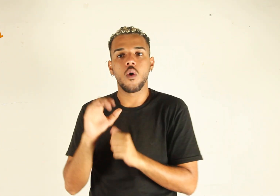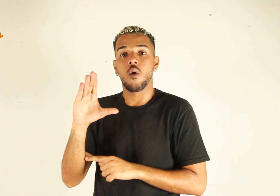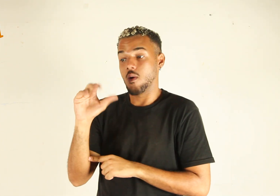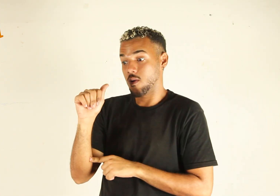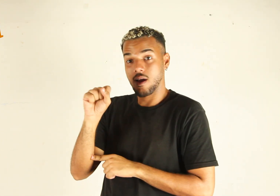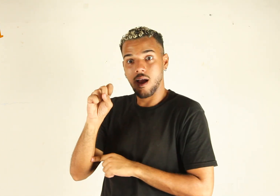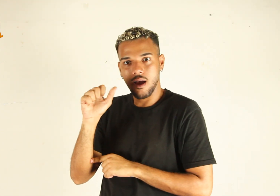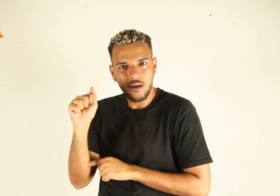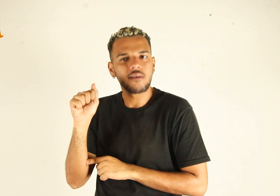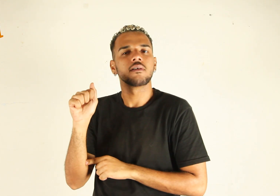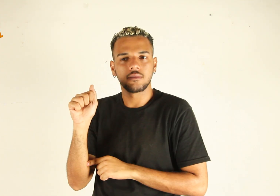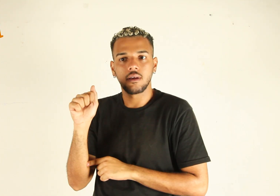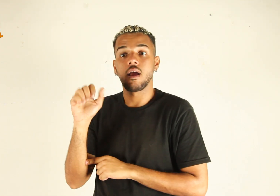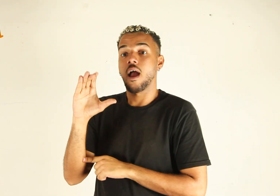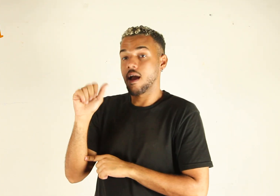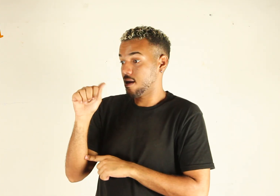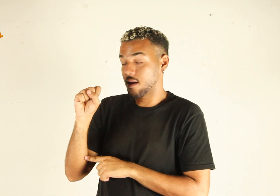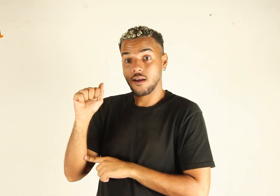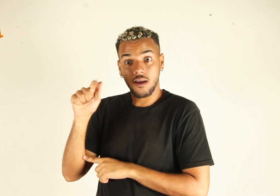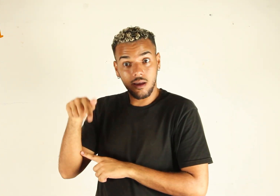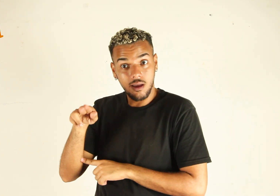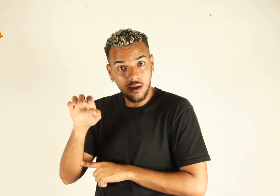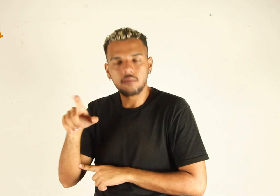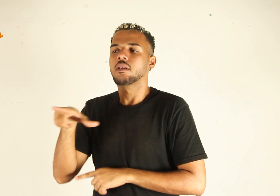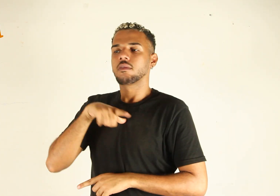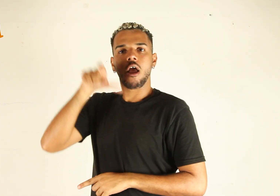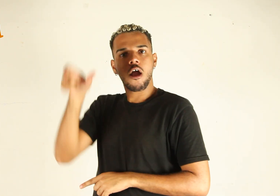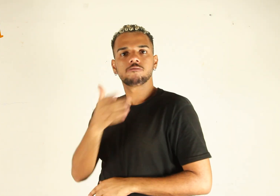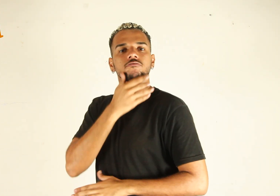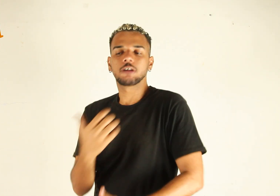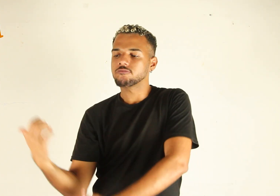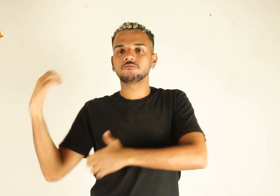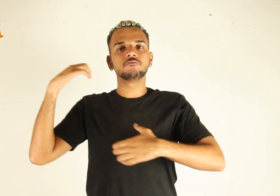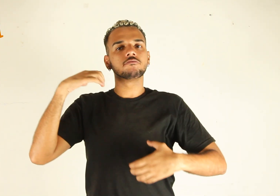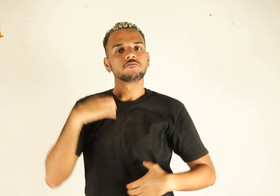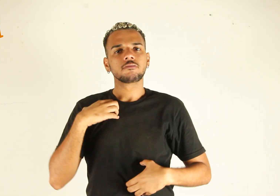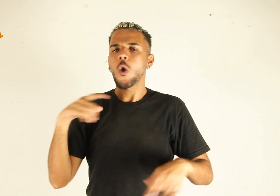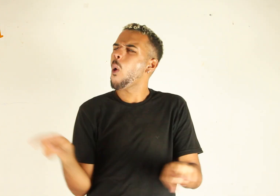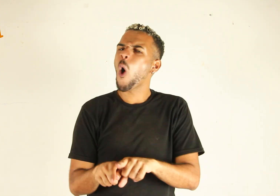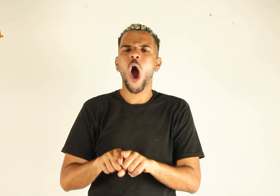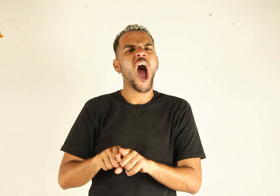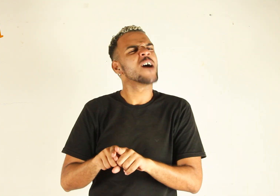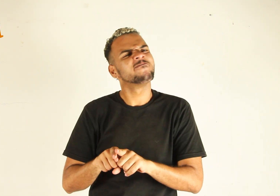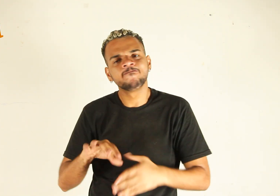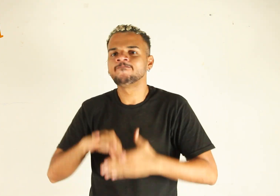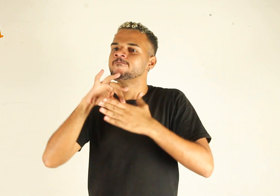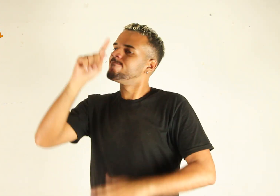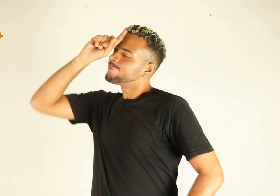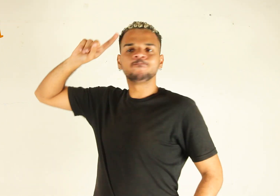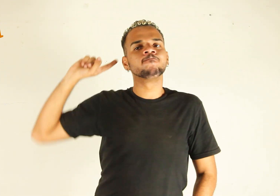sua campanha, ao mesmo tempo em que se fortalecia militarmente ao agregar muitos indivíduos ao seu quilombo,